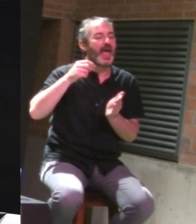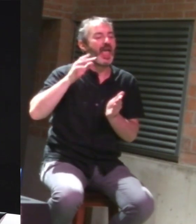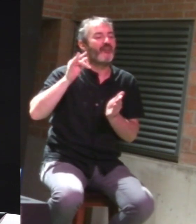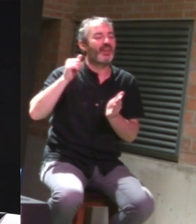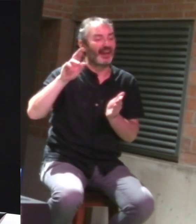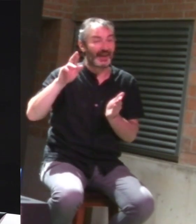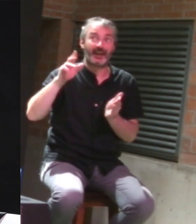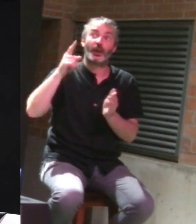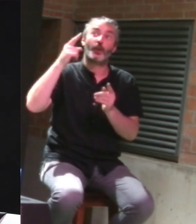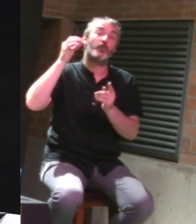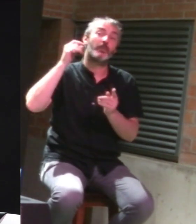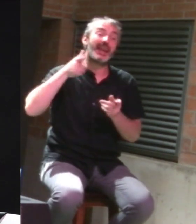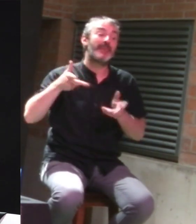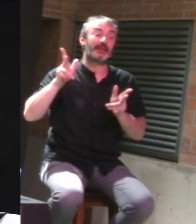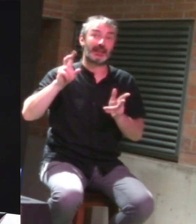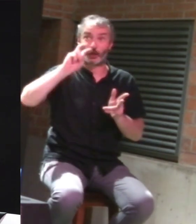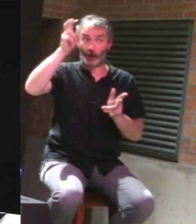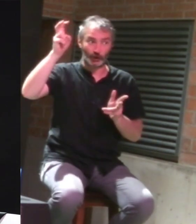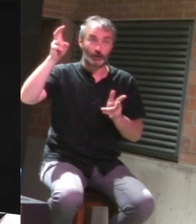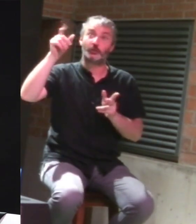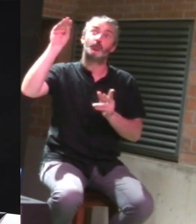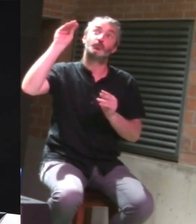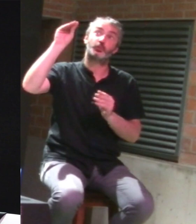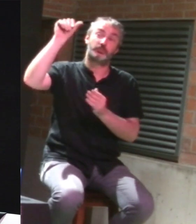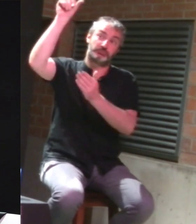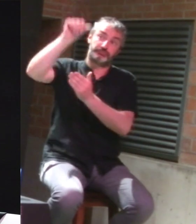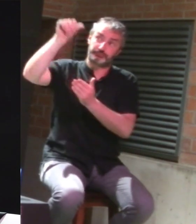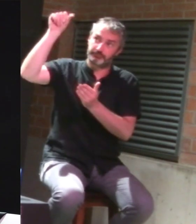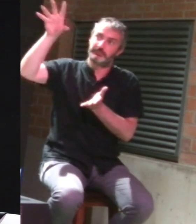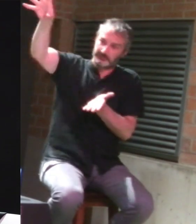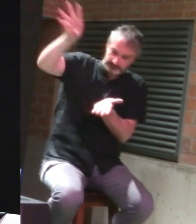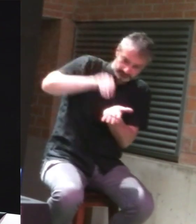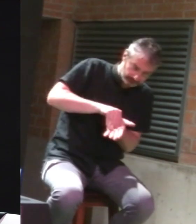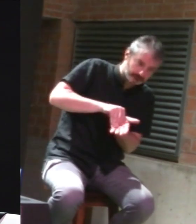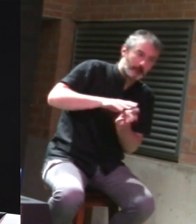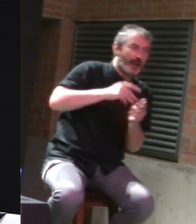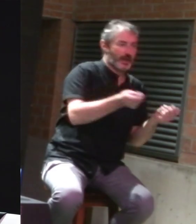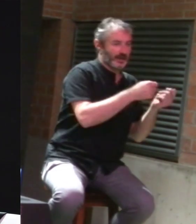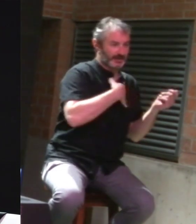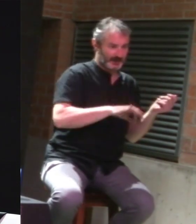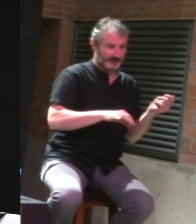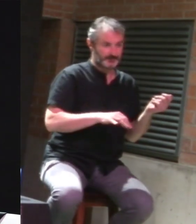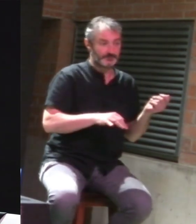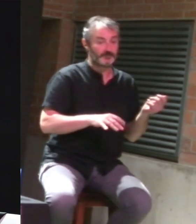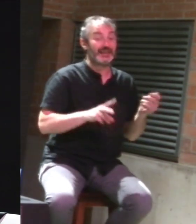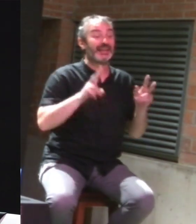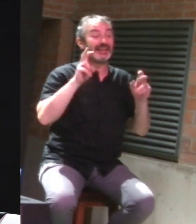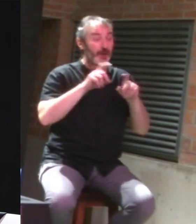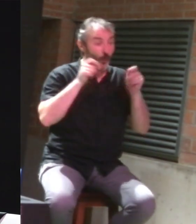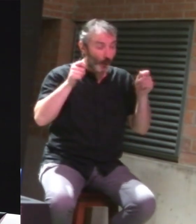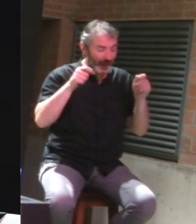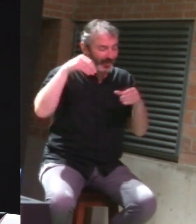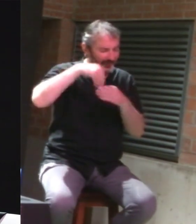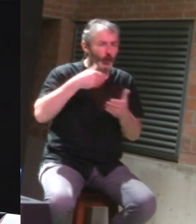Rosa Dulcet i de la Libertat, i aportarem més coses que no es va poder publicar en el primer moment, però sobre la vaga hi ha